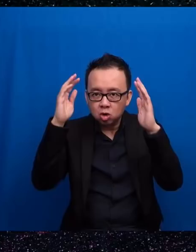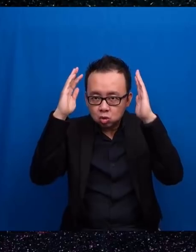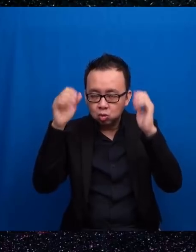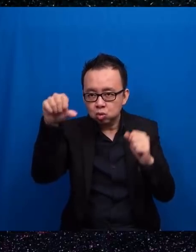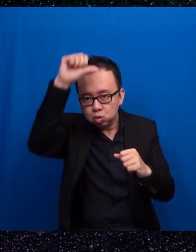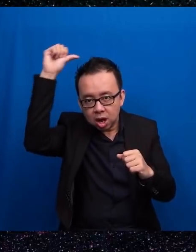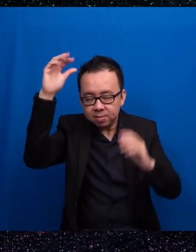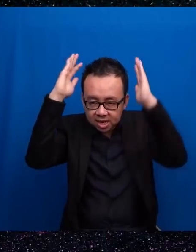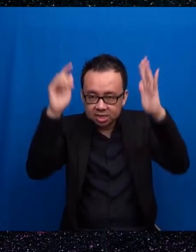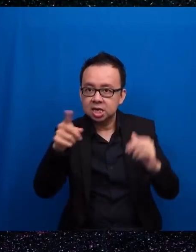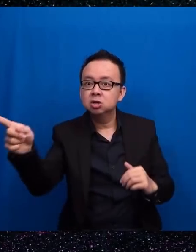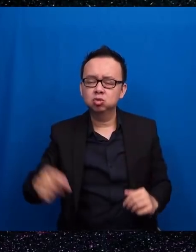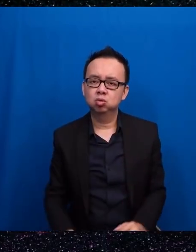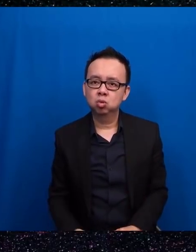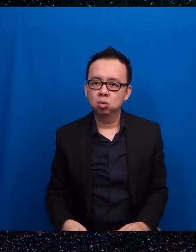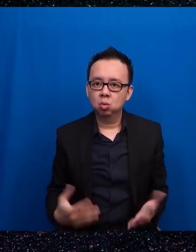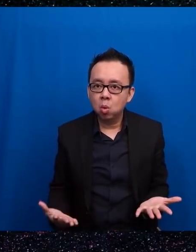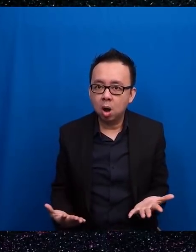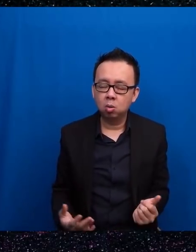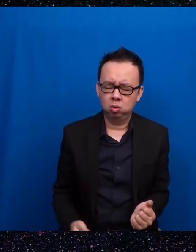Kehendak Tuhan itu